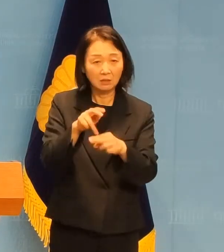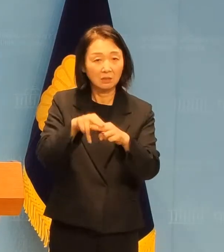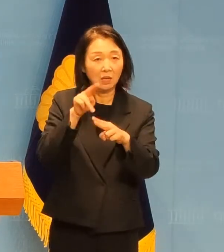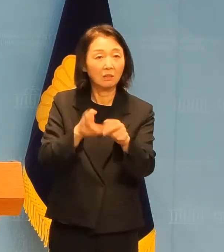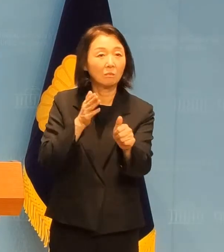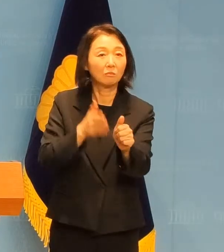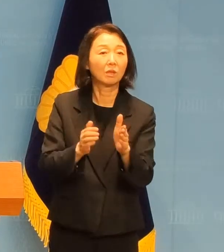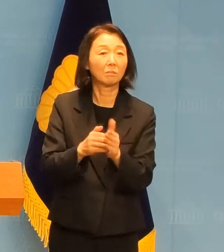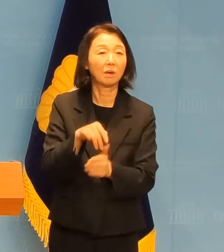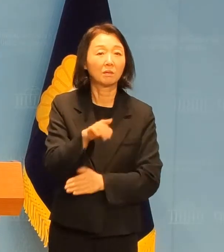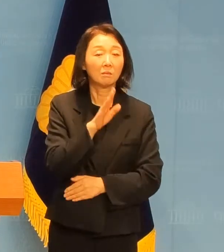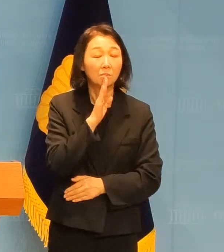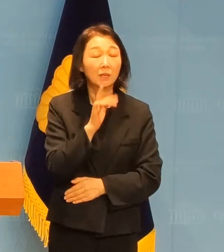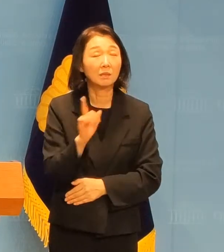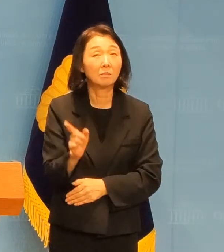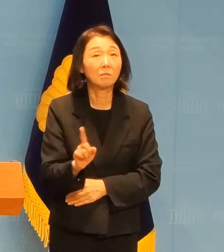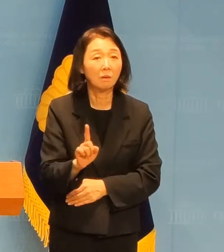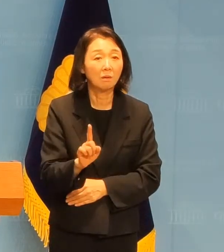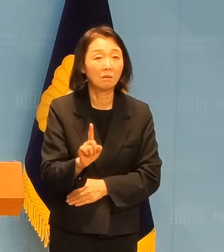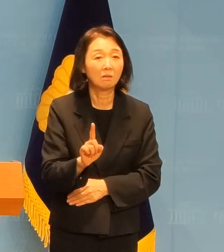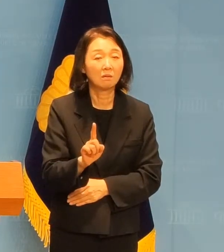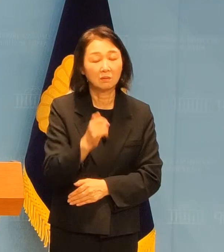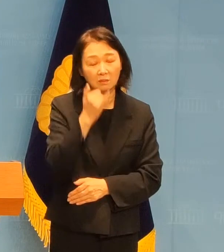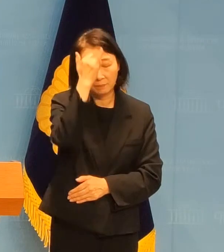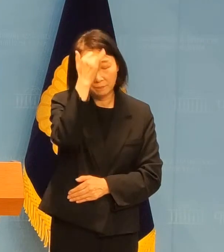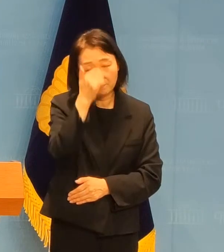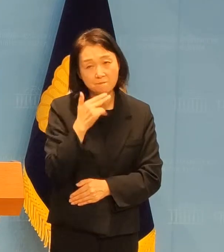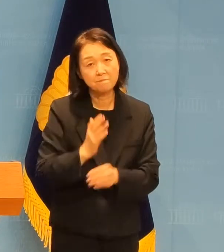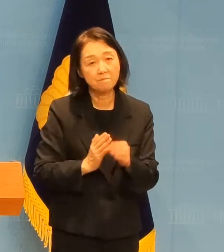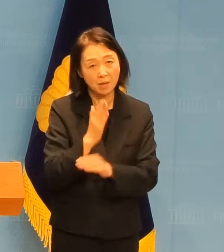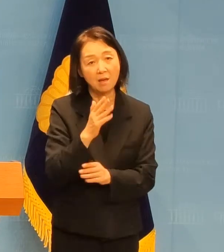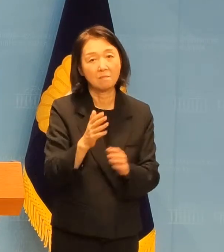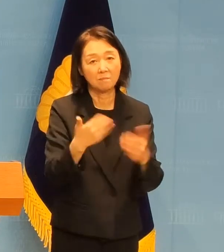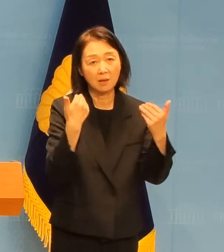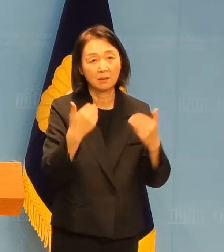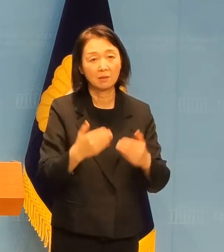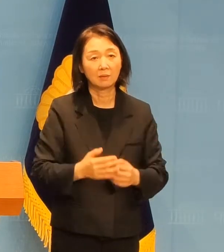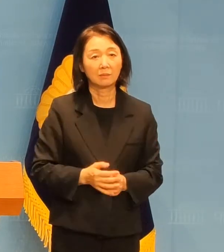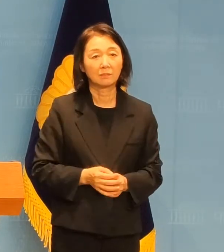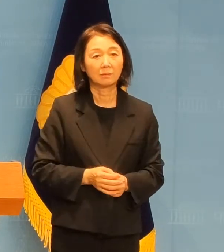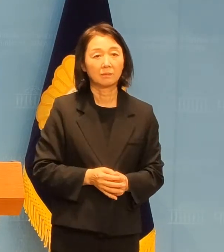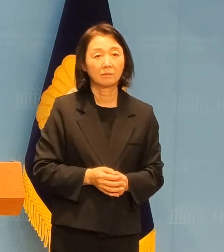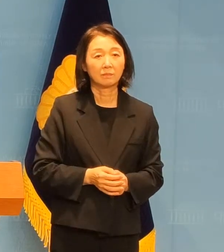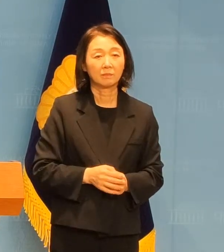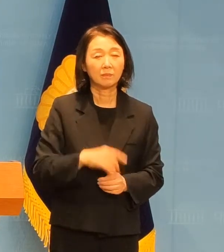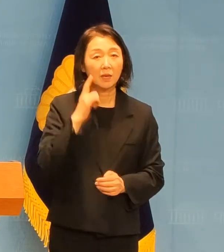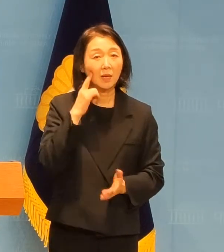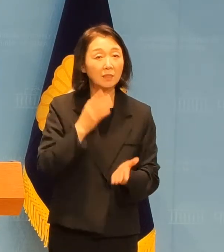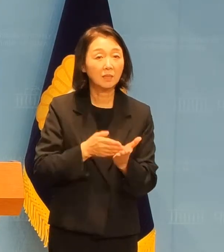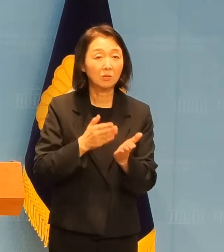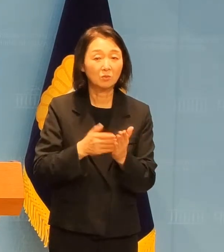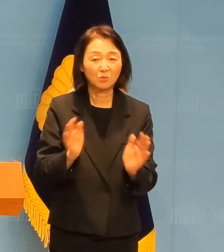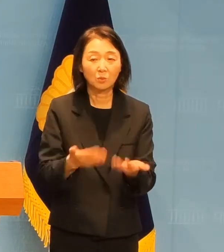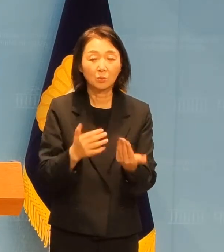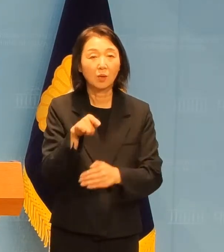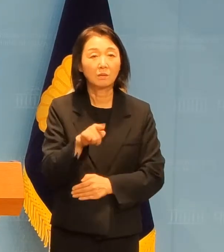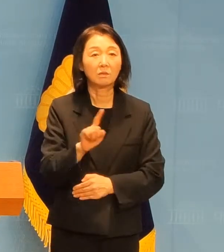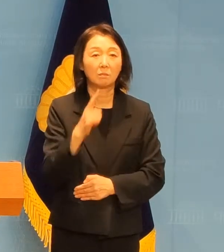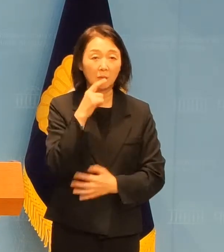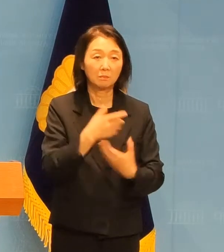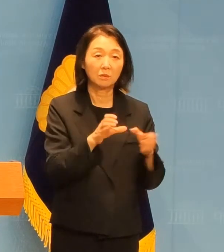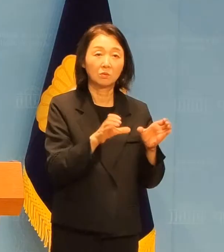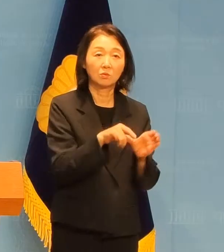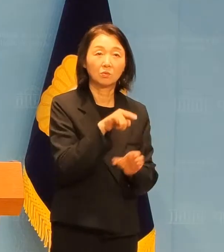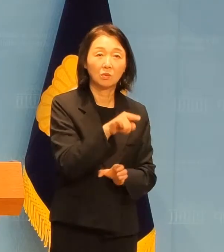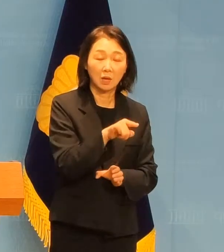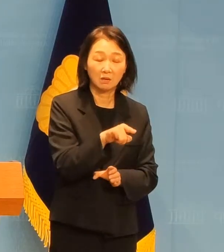요구하는 것이 금도를 완전히 넘어버린 만행입니다. 가짜 뉴스로 선동하는 게